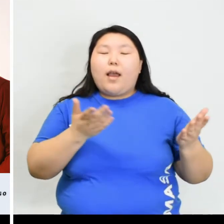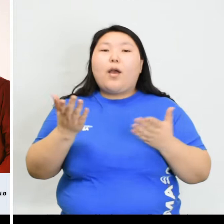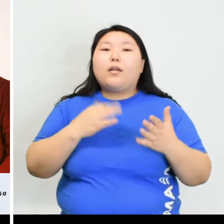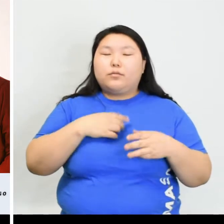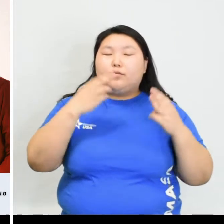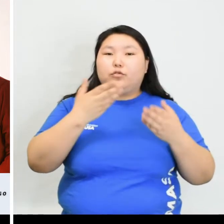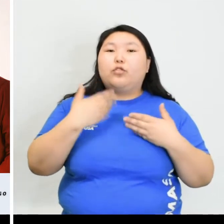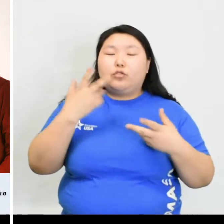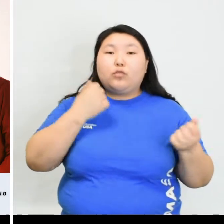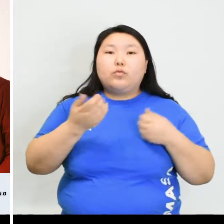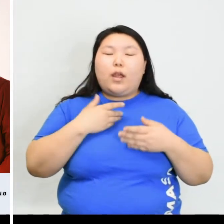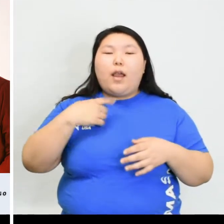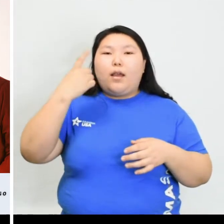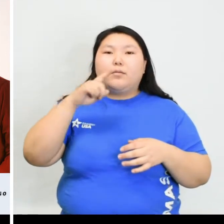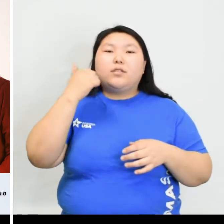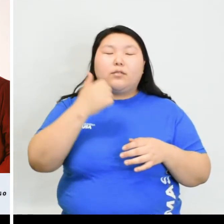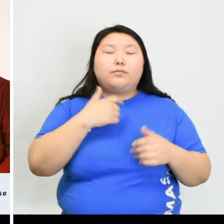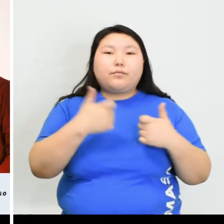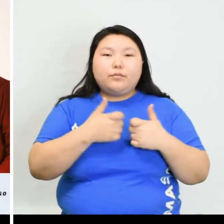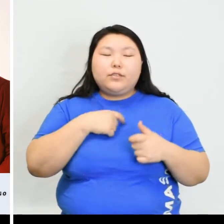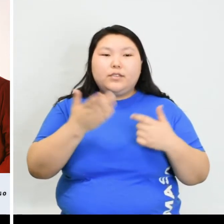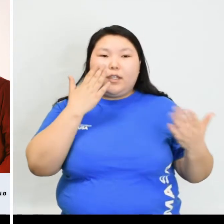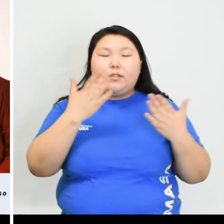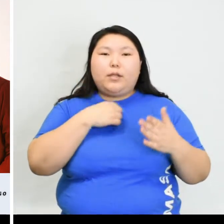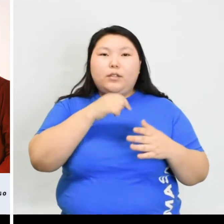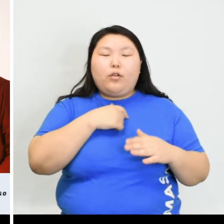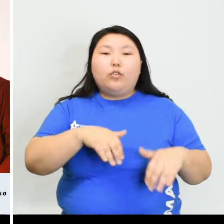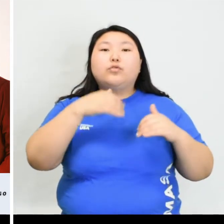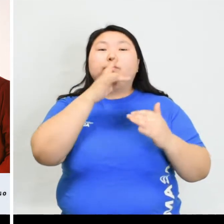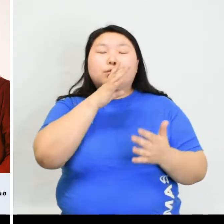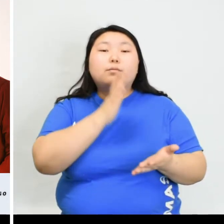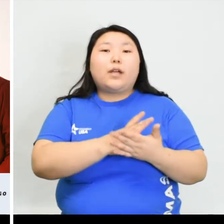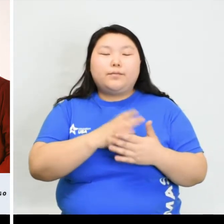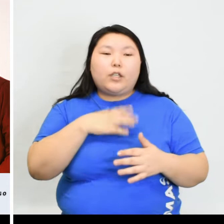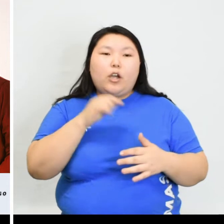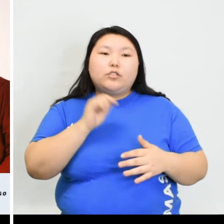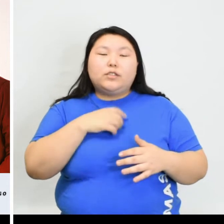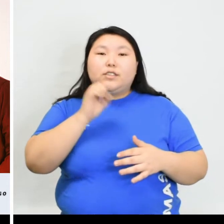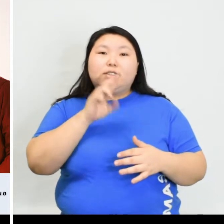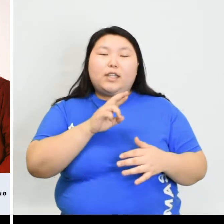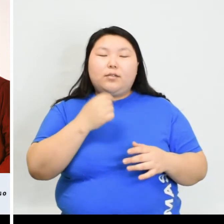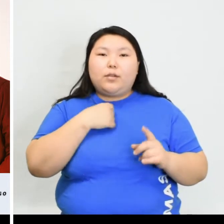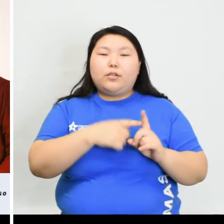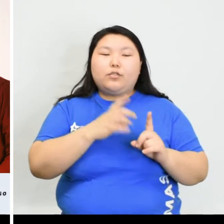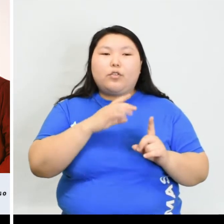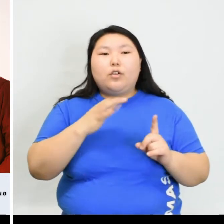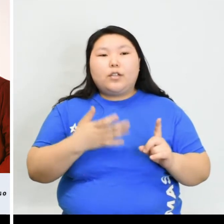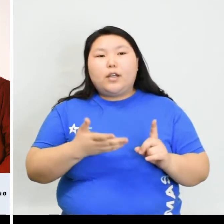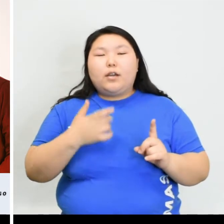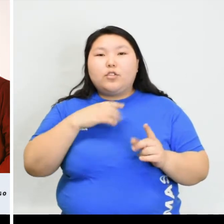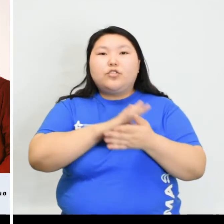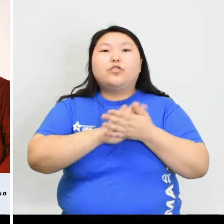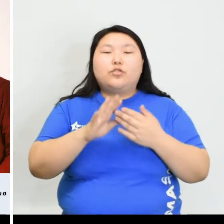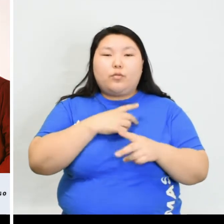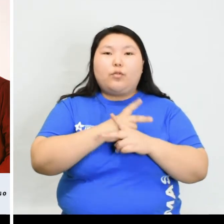юм чинь хамгийн сайн дэрлэгч. Тэр талаас нь би манай хотод ингээд хөгжүүлэх гэдэг байхгүй. Одоо тэгээ сая нөгөө нэг шинэ